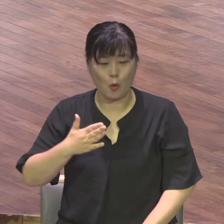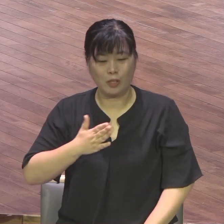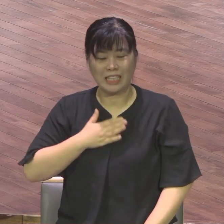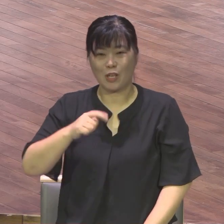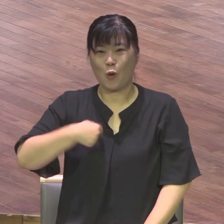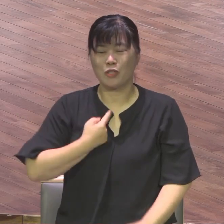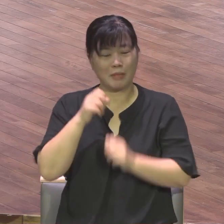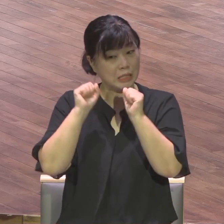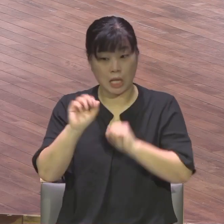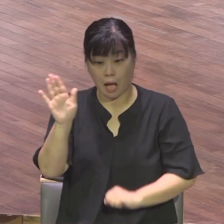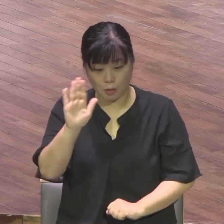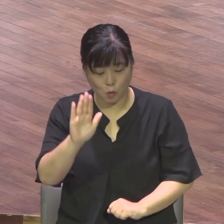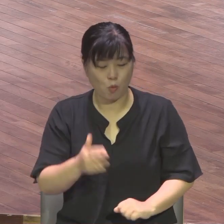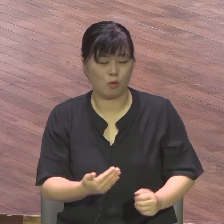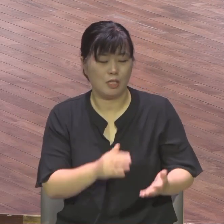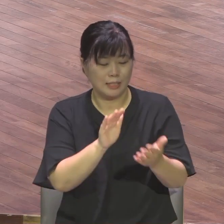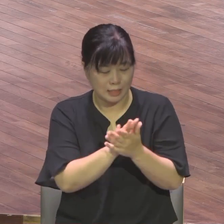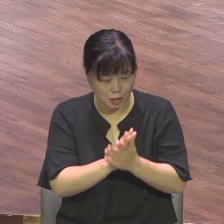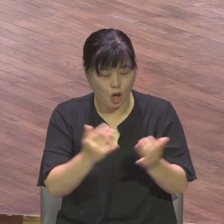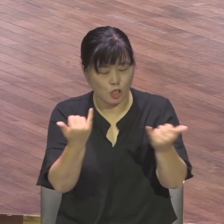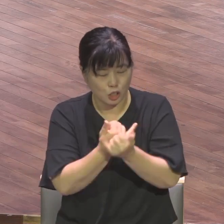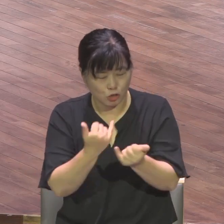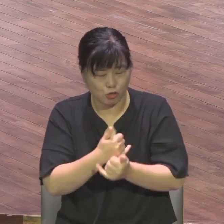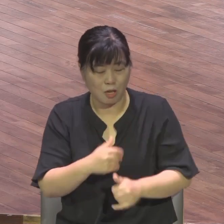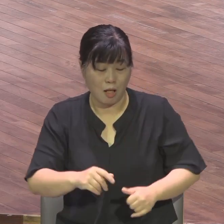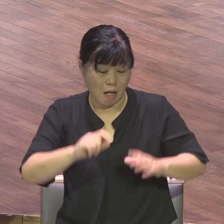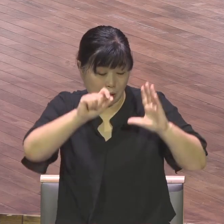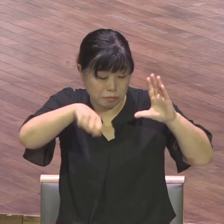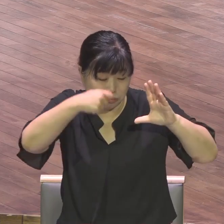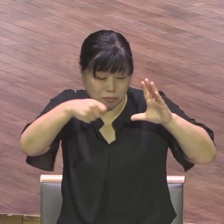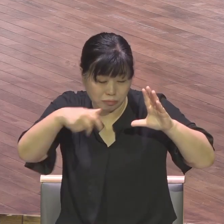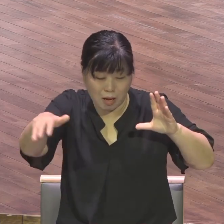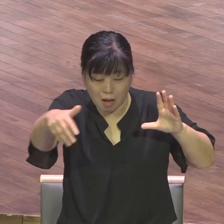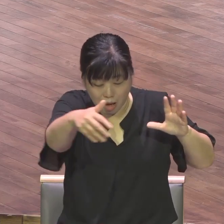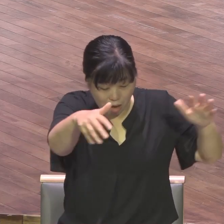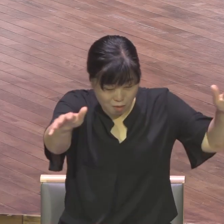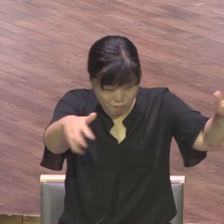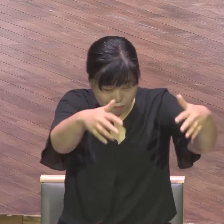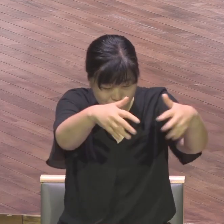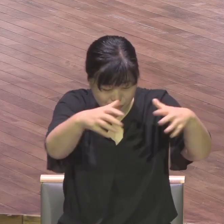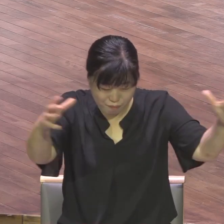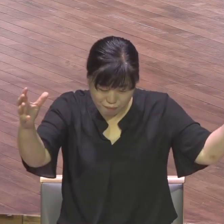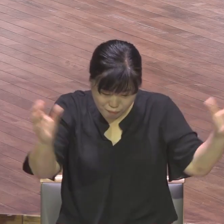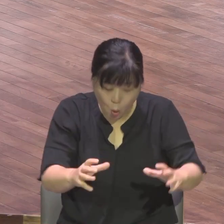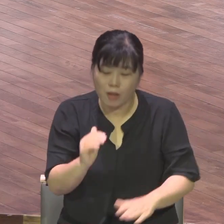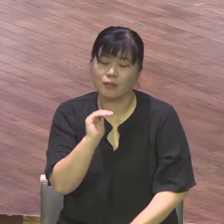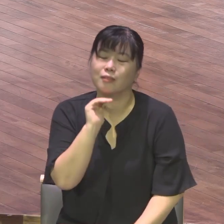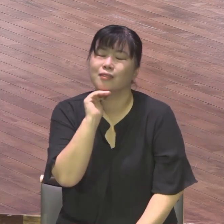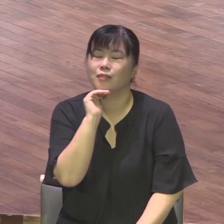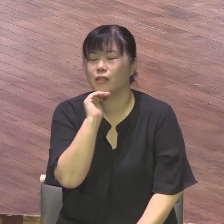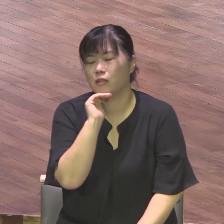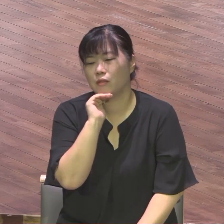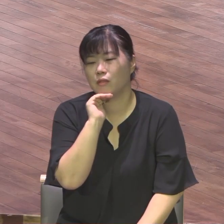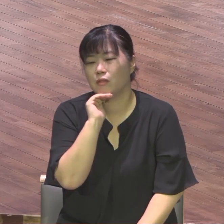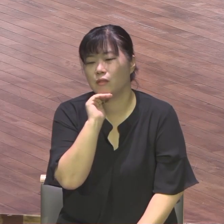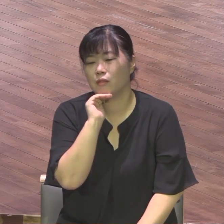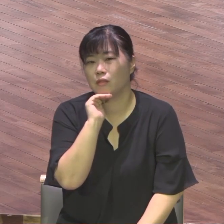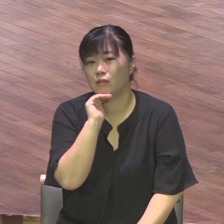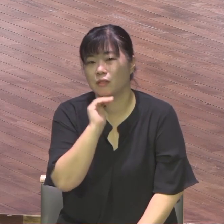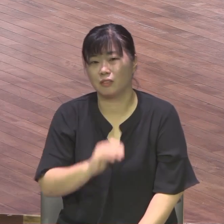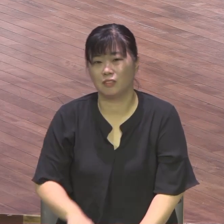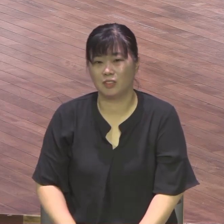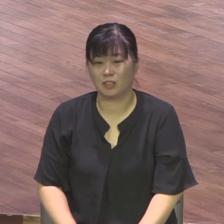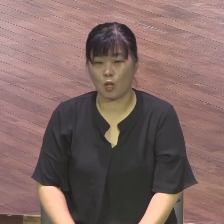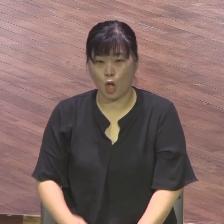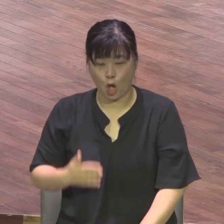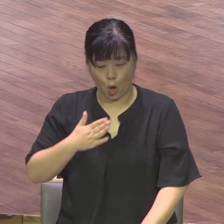2절에 보면요 고넬료를 소개할 때도 보면 그가 경건하여 온 집안과 더불어 하나님을 경외한다고